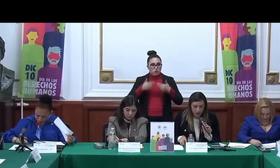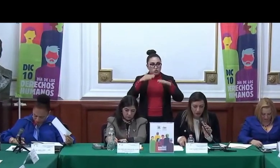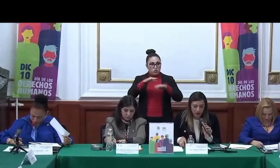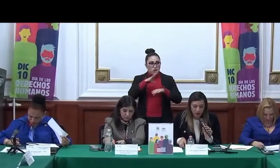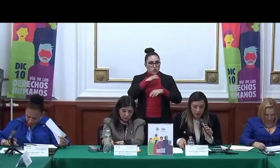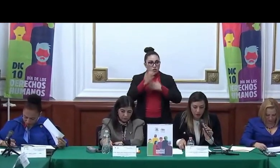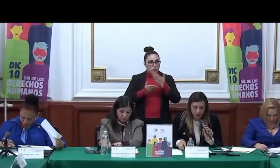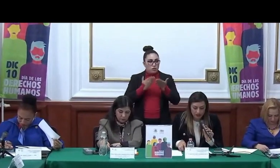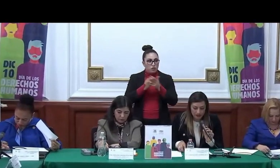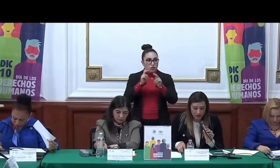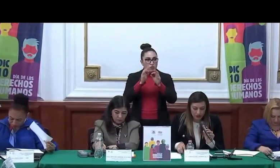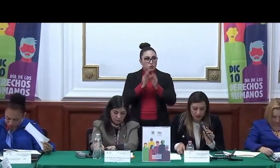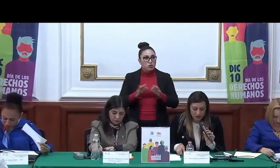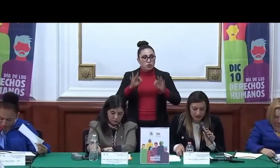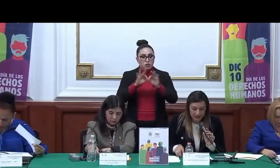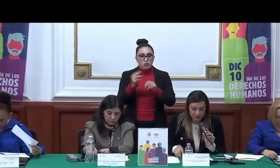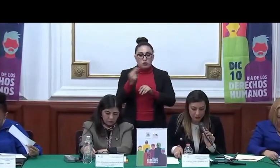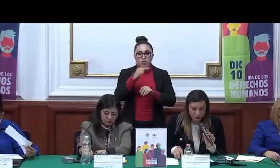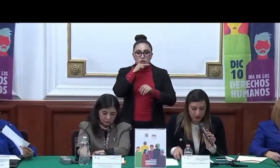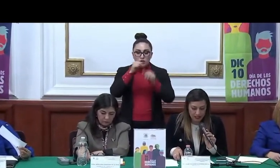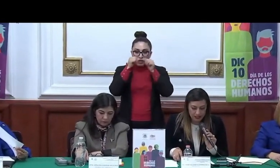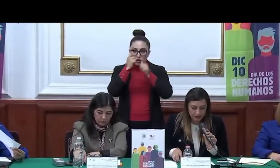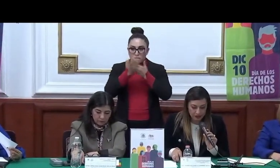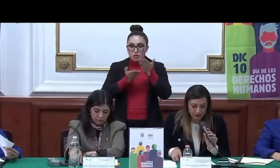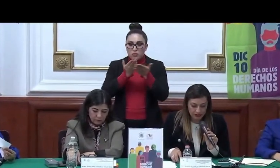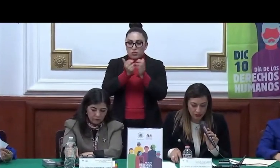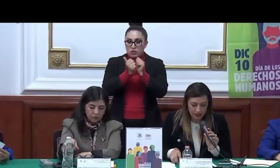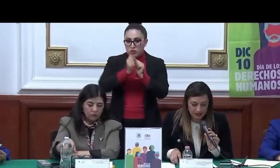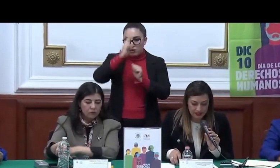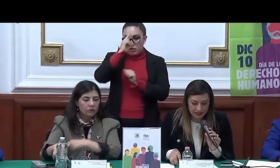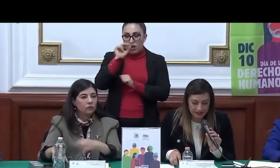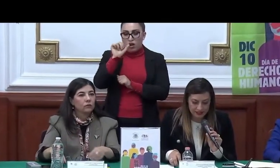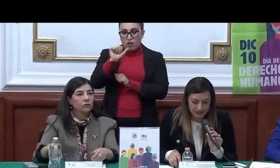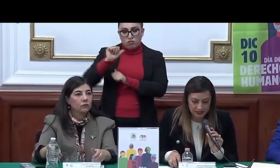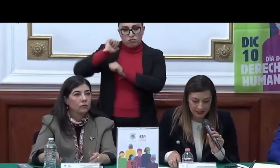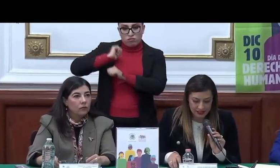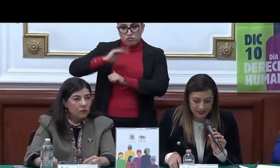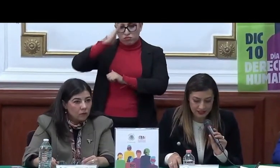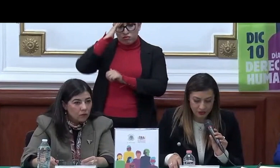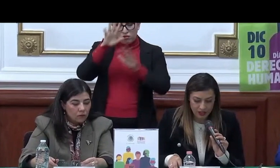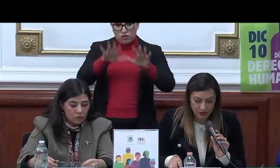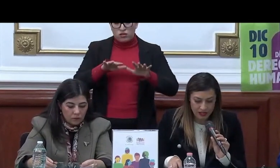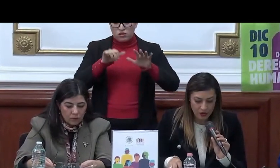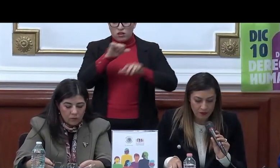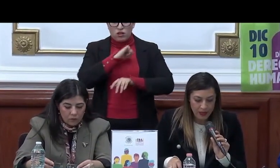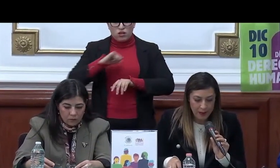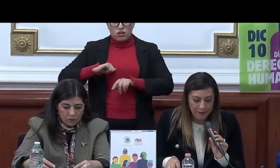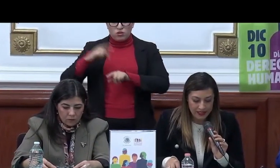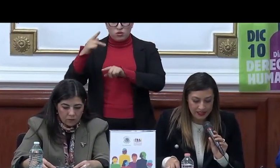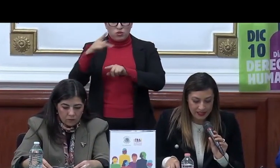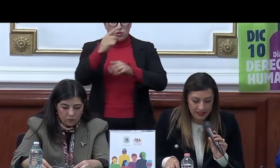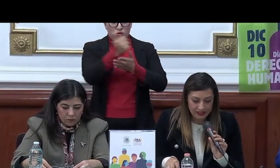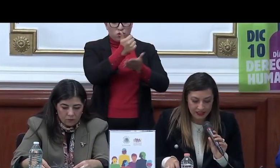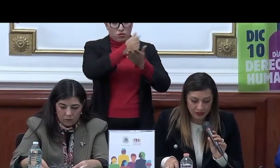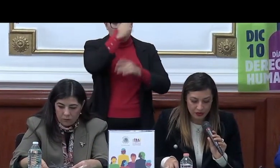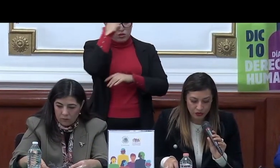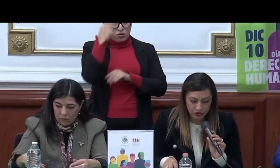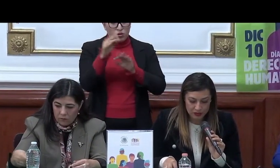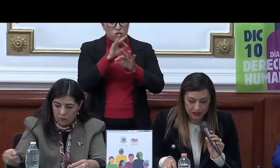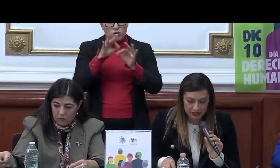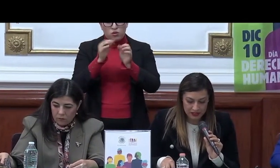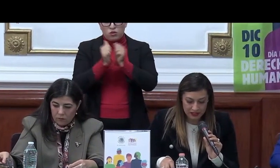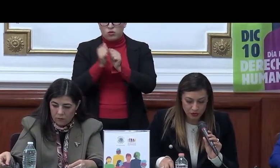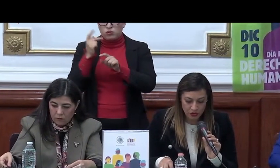de acuerdo por el cual se exhorta de manera respetuosa a las personas titulares de las 16 alcaldías de la Ciudad de México para que, en el ámbito